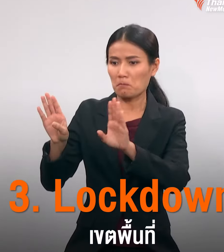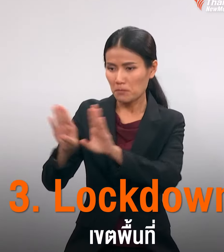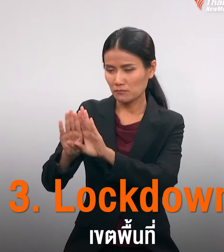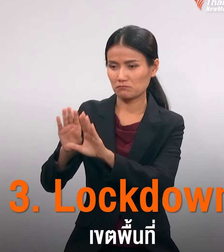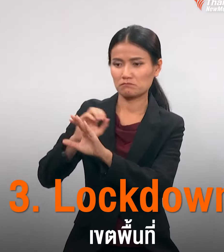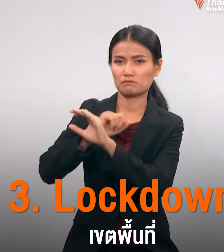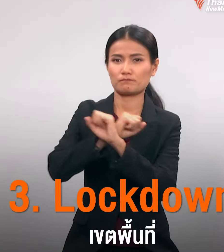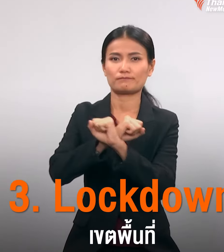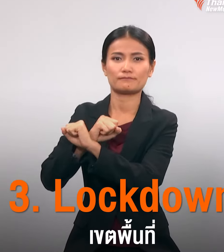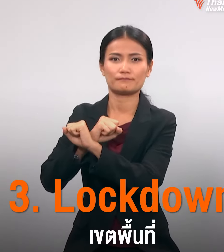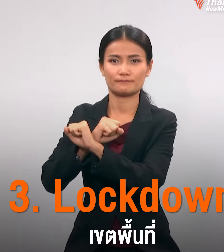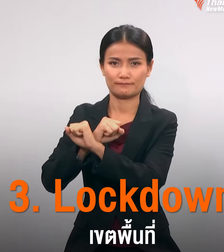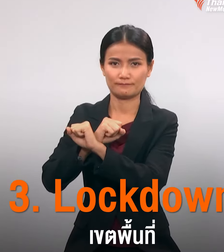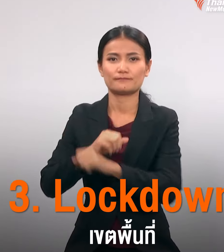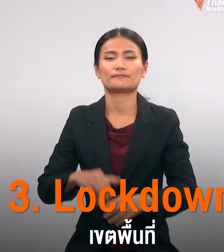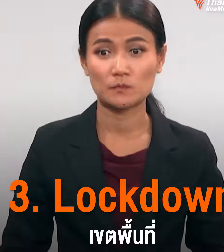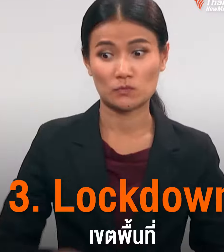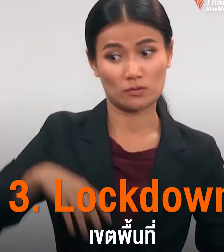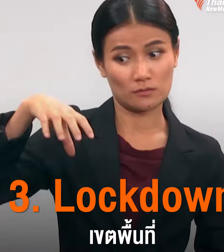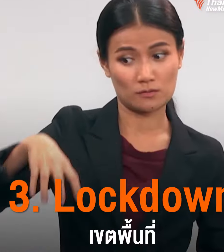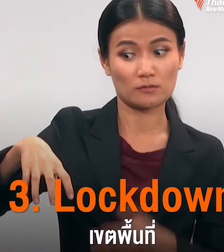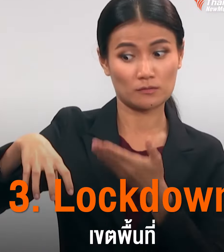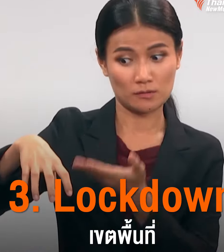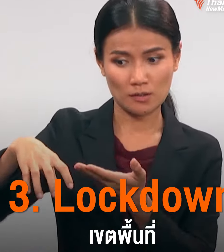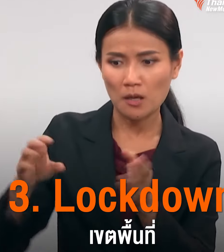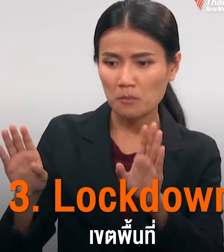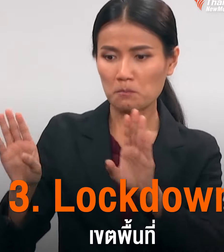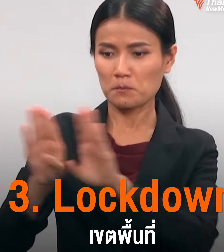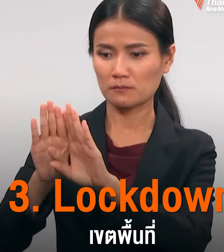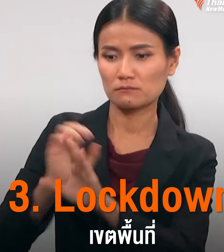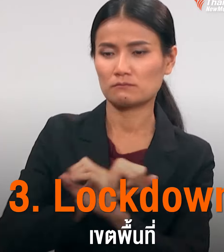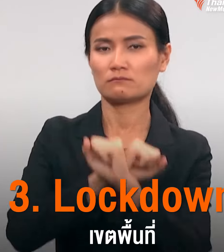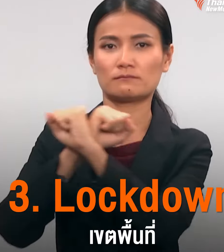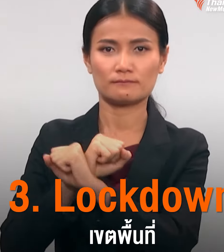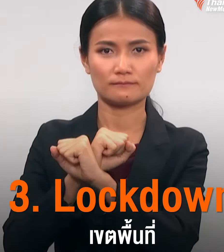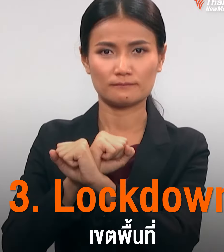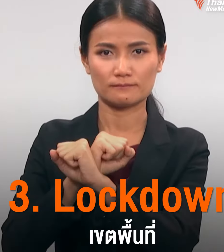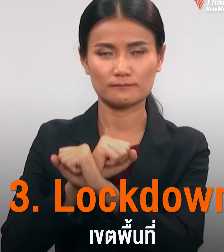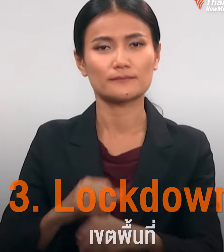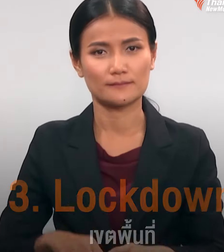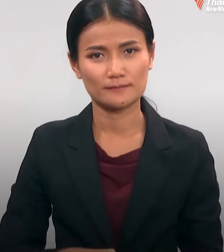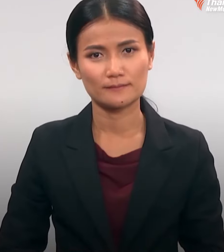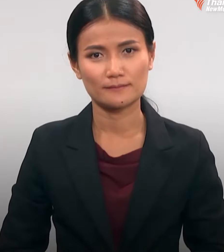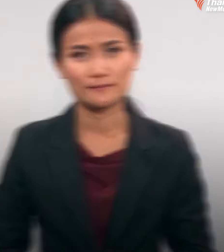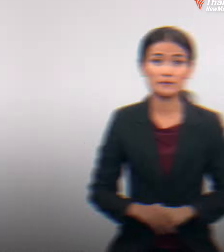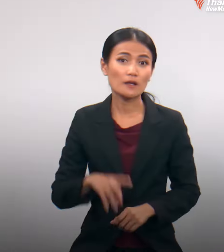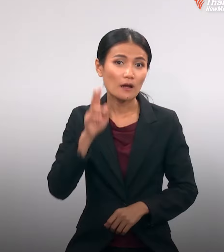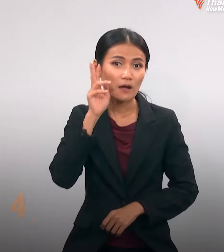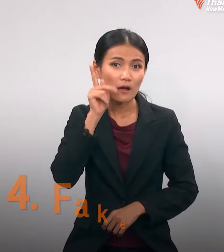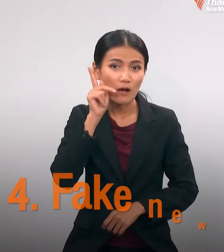ที่เฟก